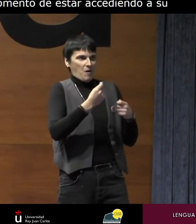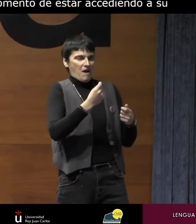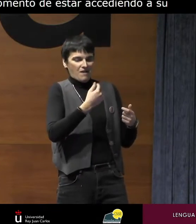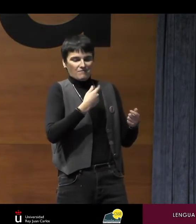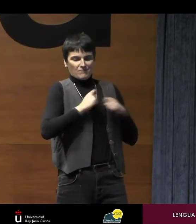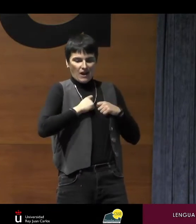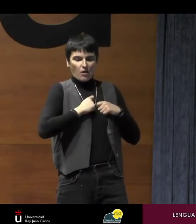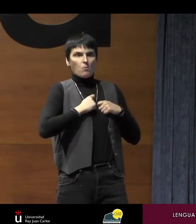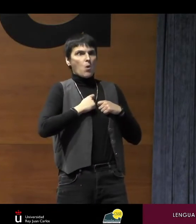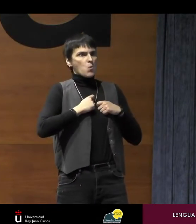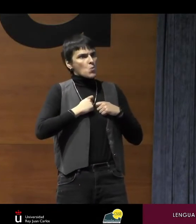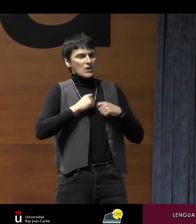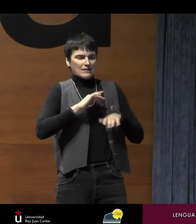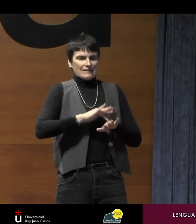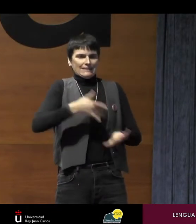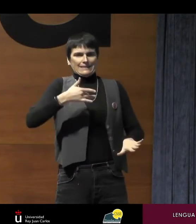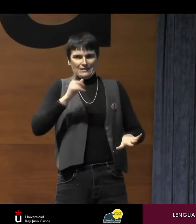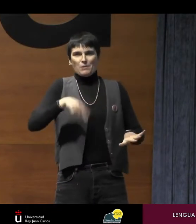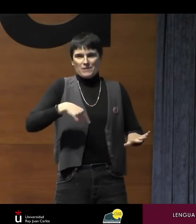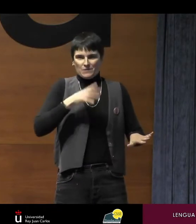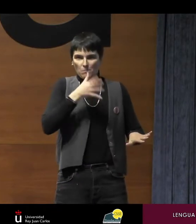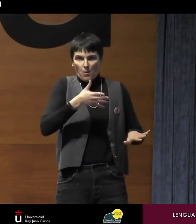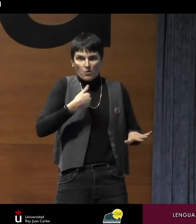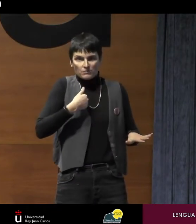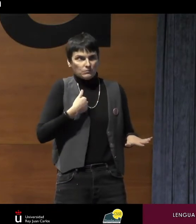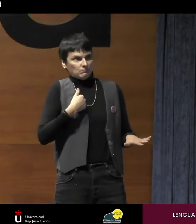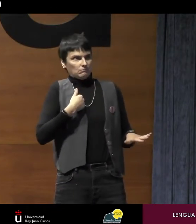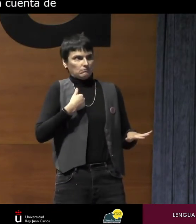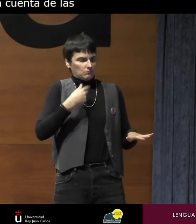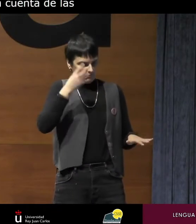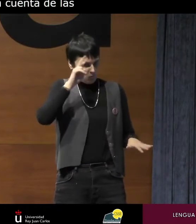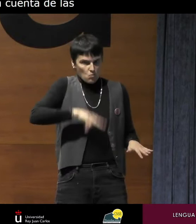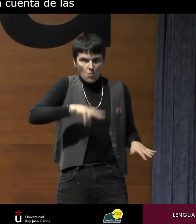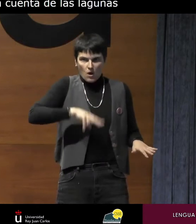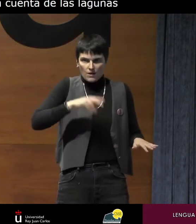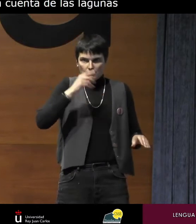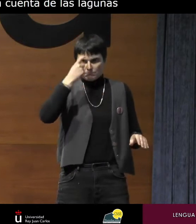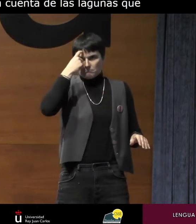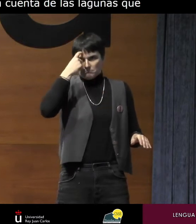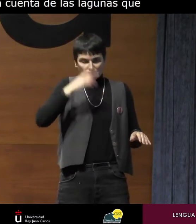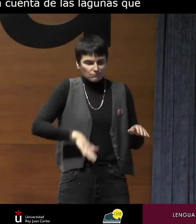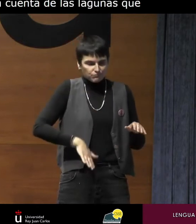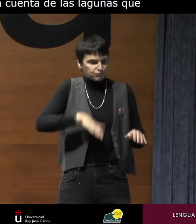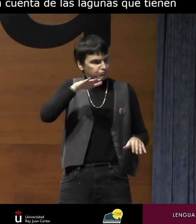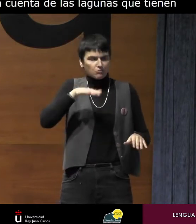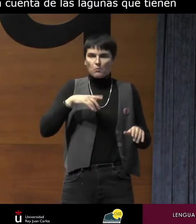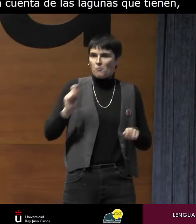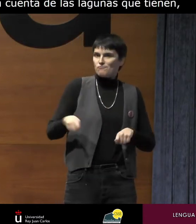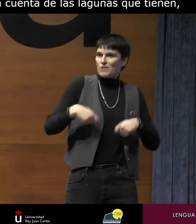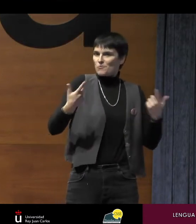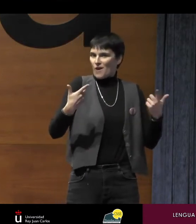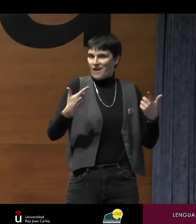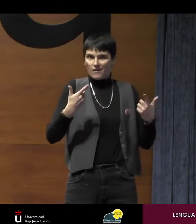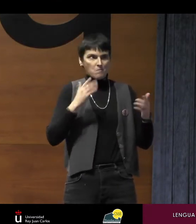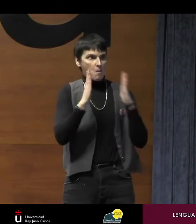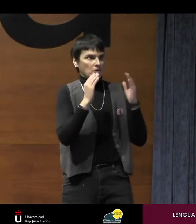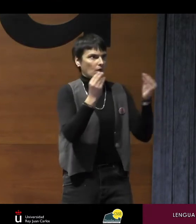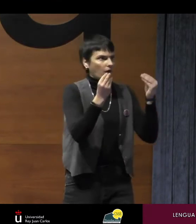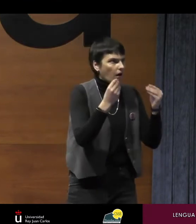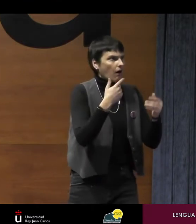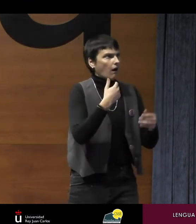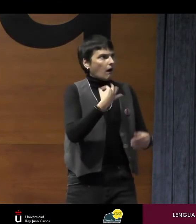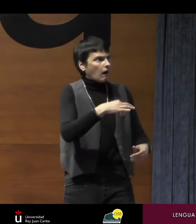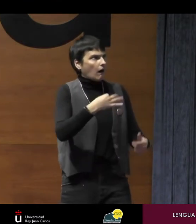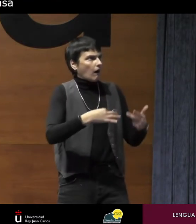conscientes hasta ese momento porque en casa no identifican estas lagunas y, lógicamente, esto les hace tener una